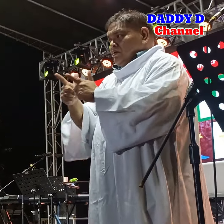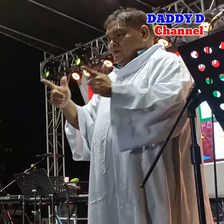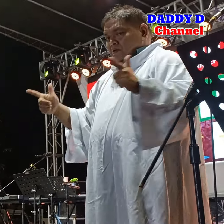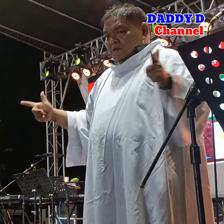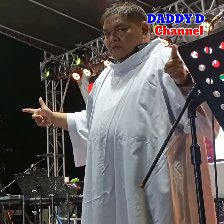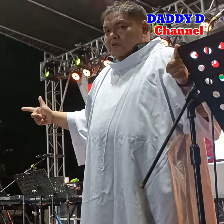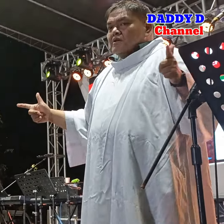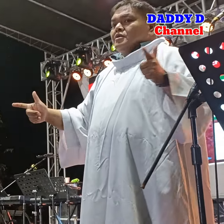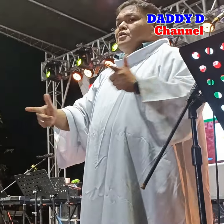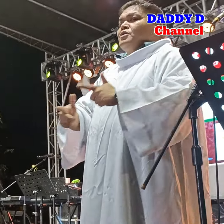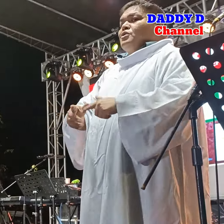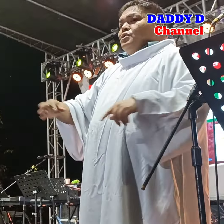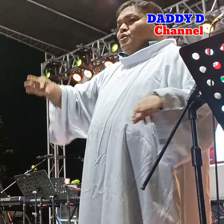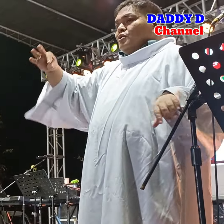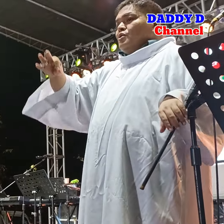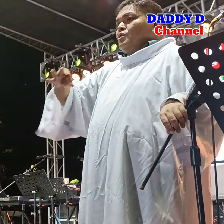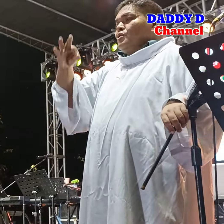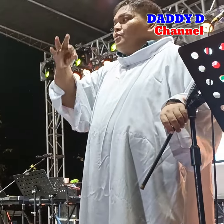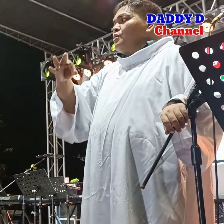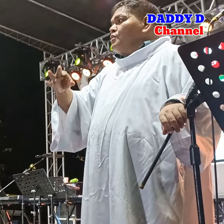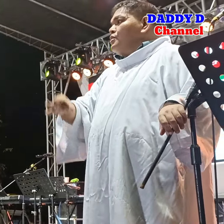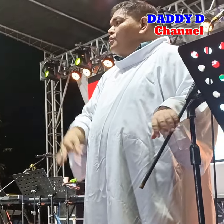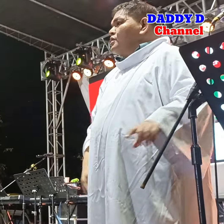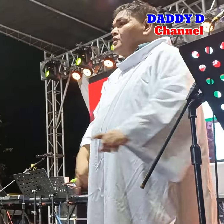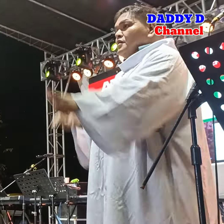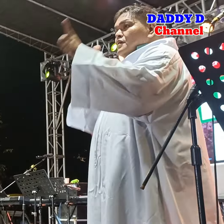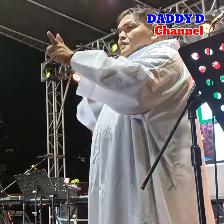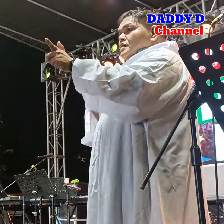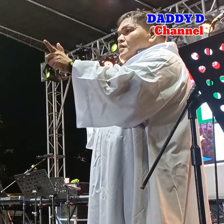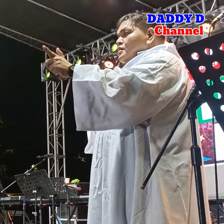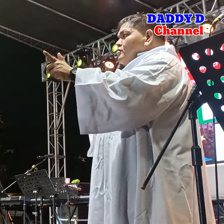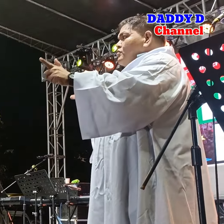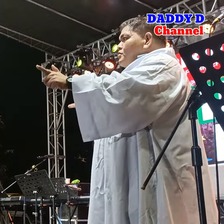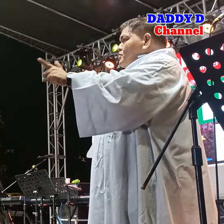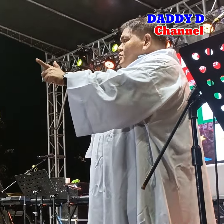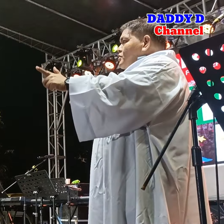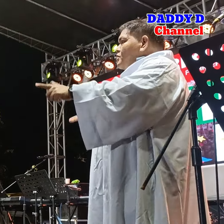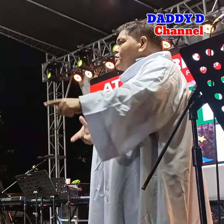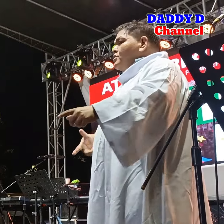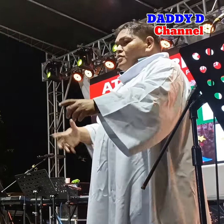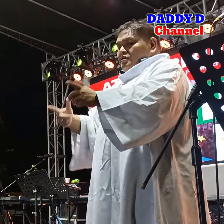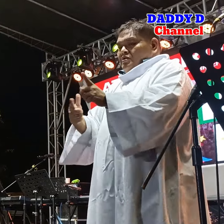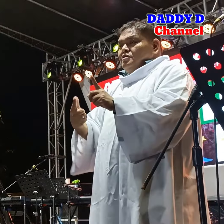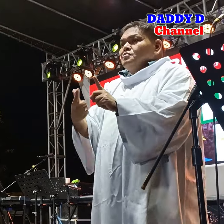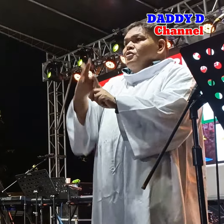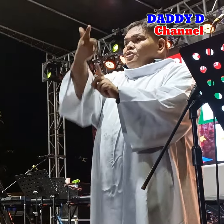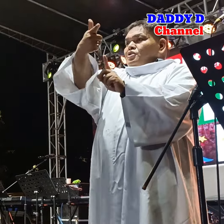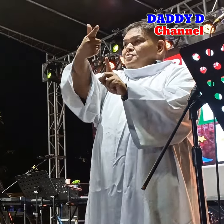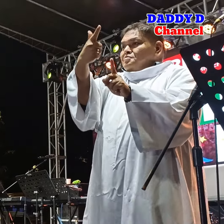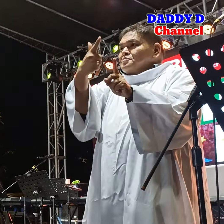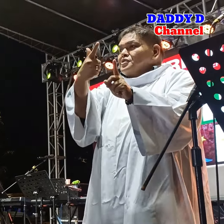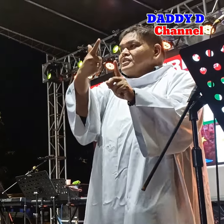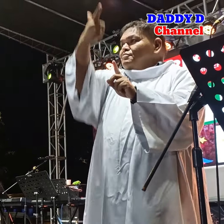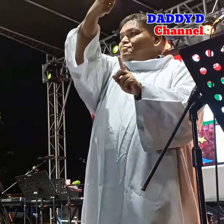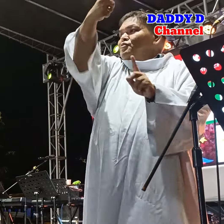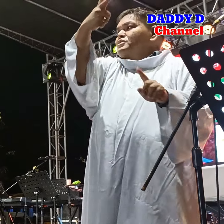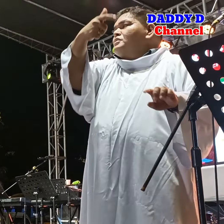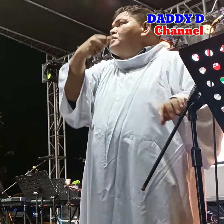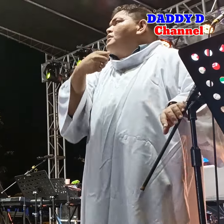local agricultural sector, pinapatay din nila sa kaka-import at kaka-import nila.